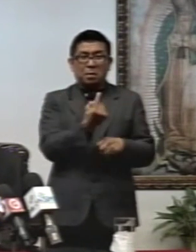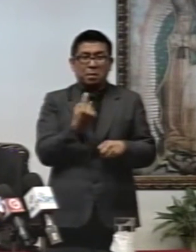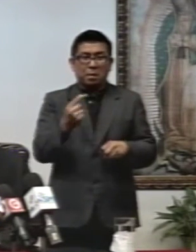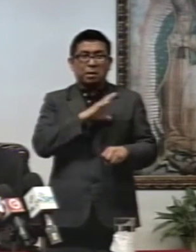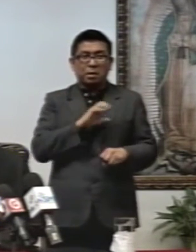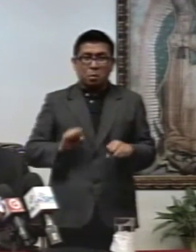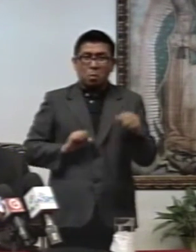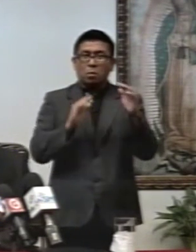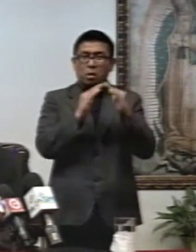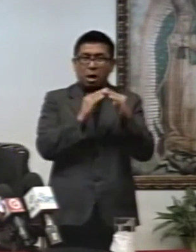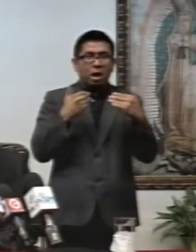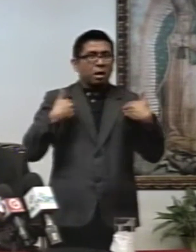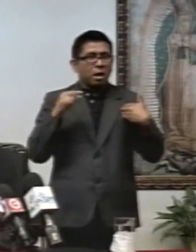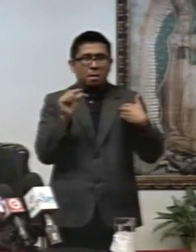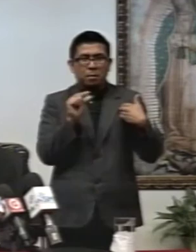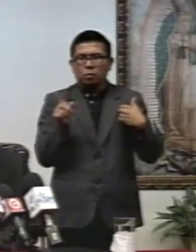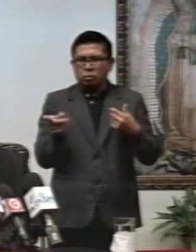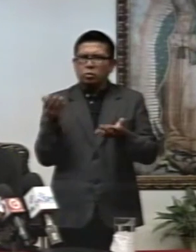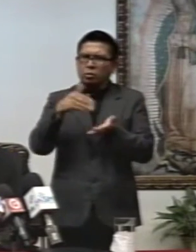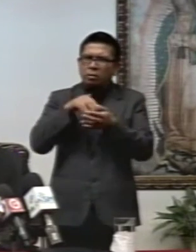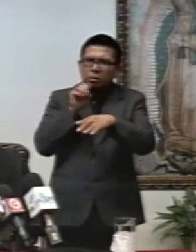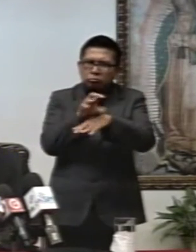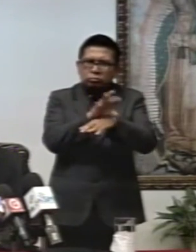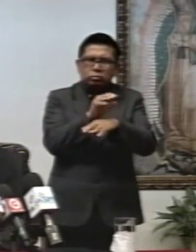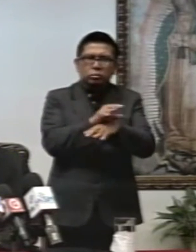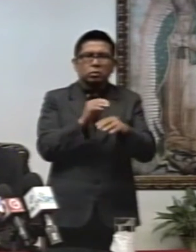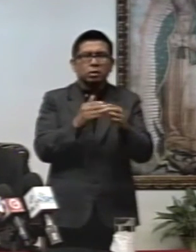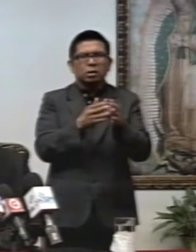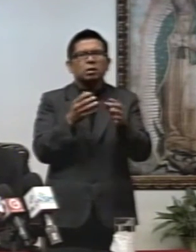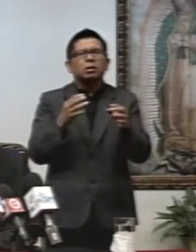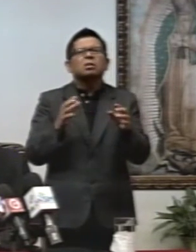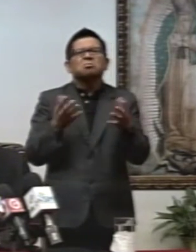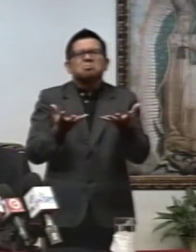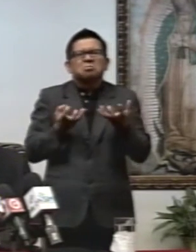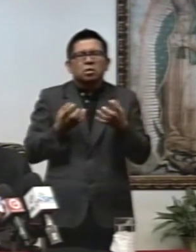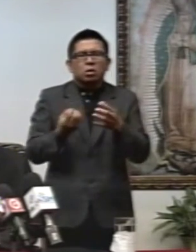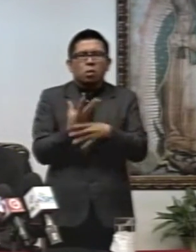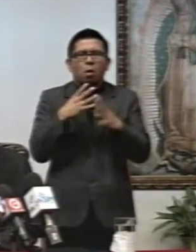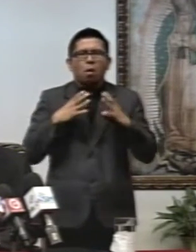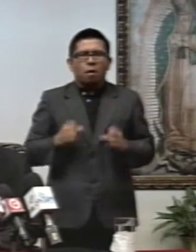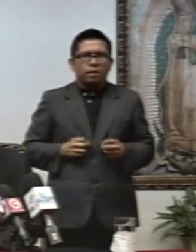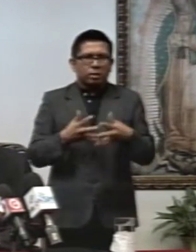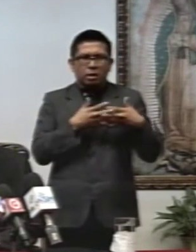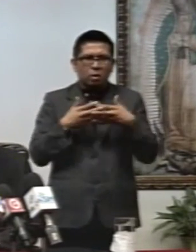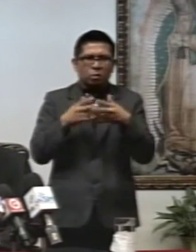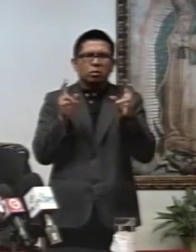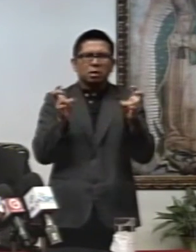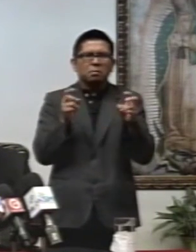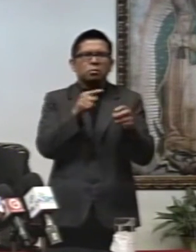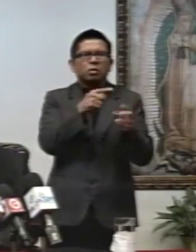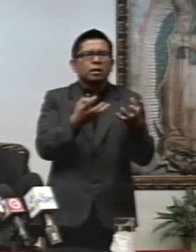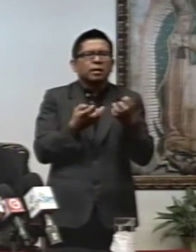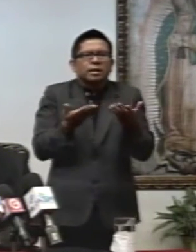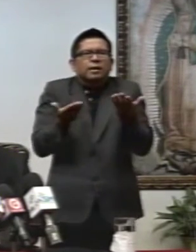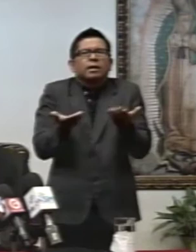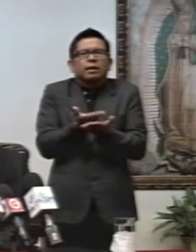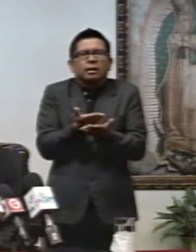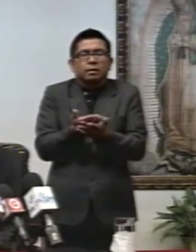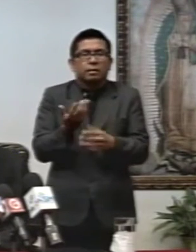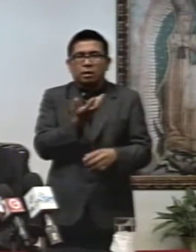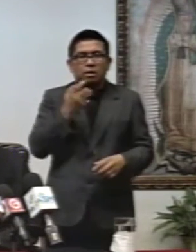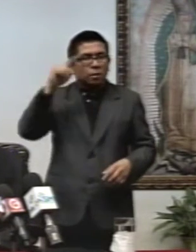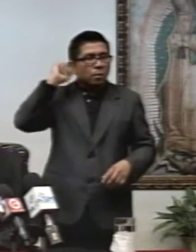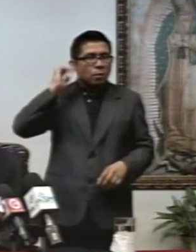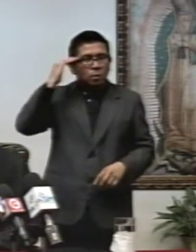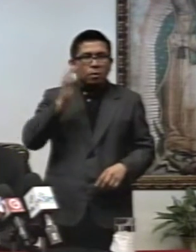Unidos. Si nos reitera el llamado y qué esperaría también el nuevo gobierno de los Estados Unidos con relación a este buen porcentaje de salvadoreños que se encuentran